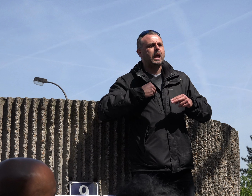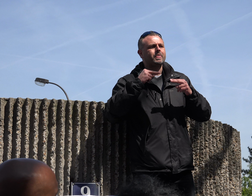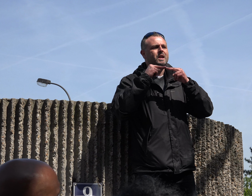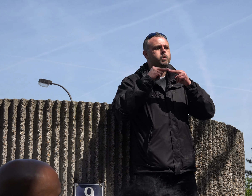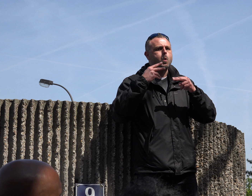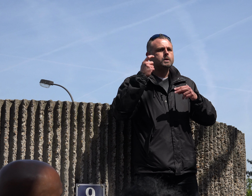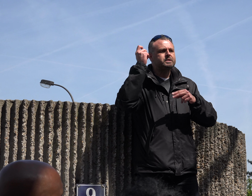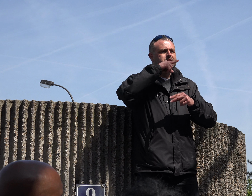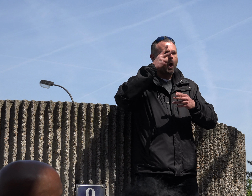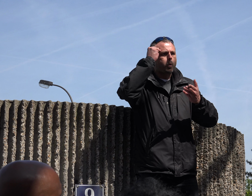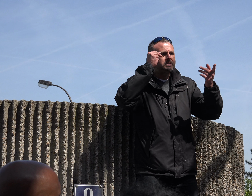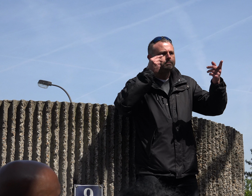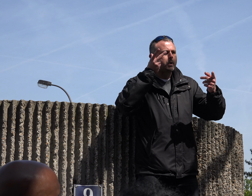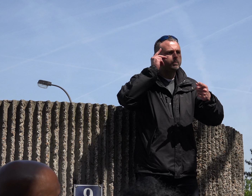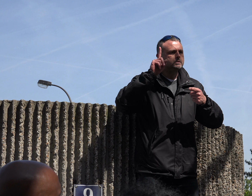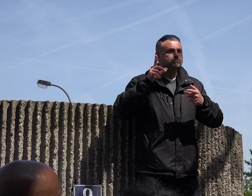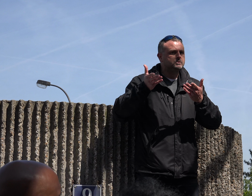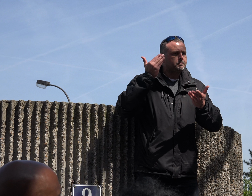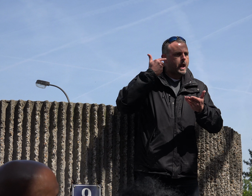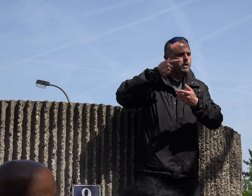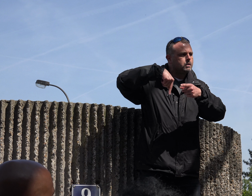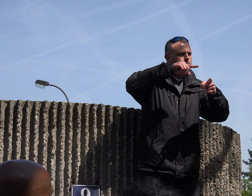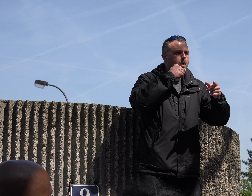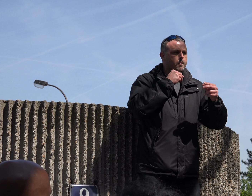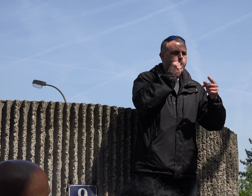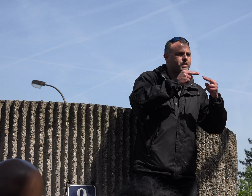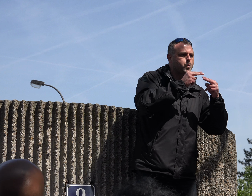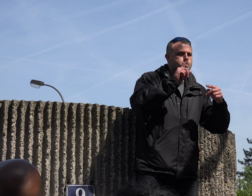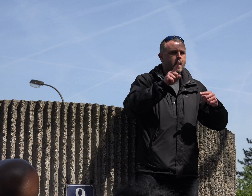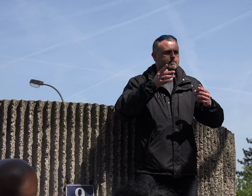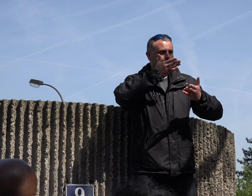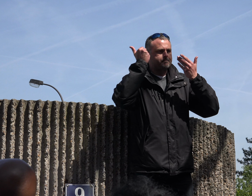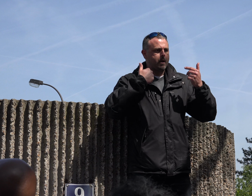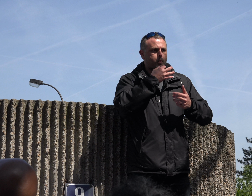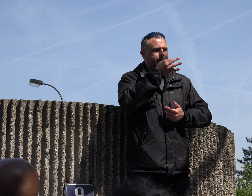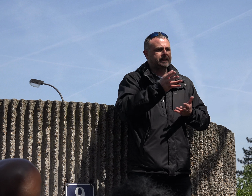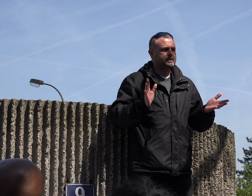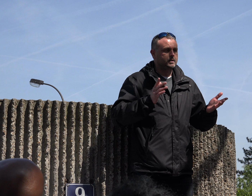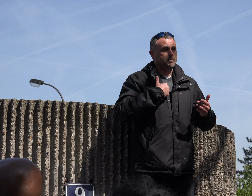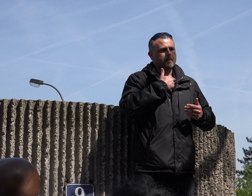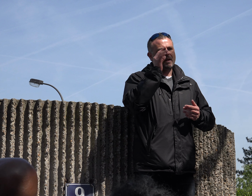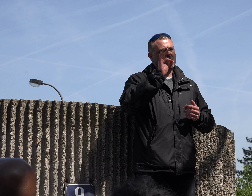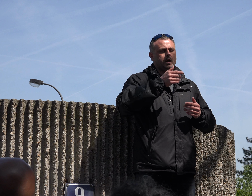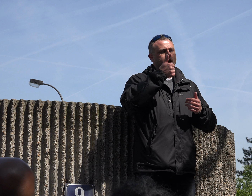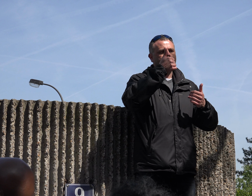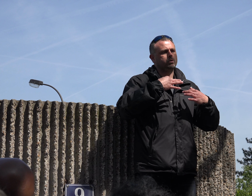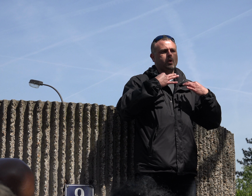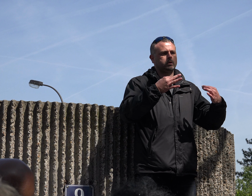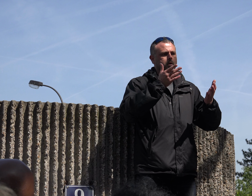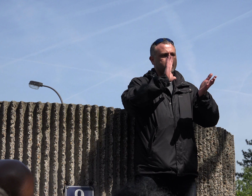sur le sous-titrage. En plus, le niveau n'est pas forcément facile à comprendre. Enfin, il y a tout le monde n'a pas forcément le même niveau.